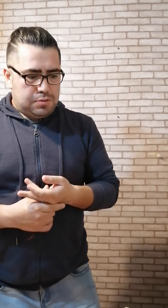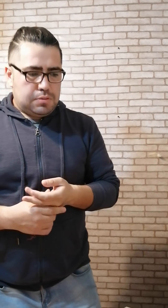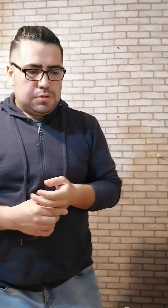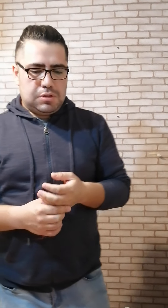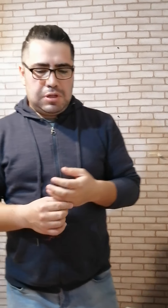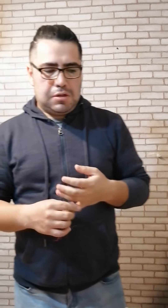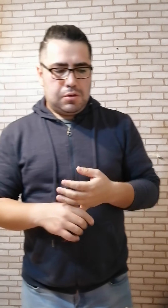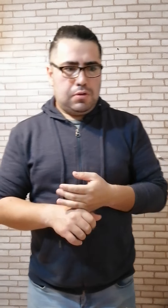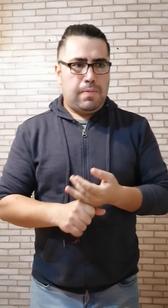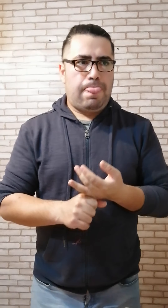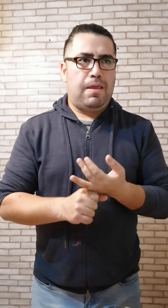cierto